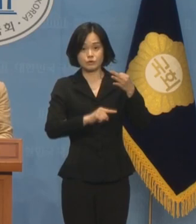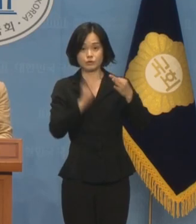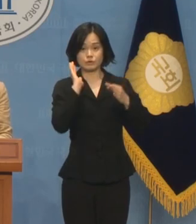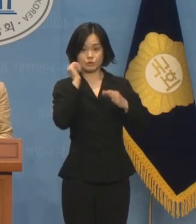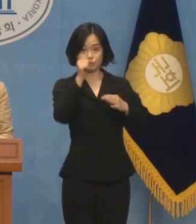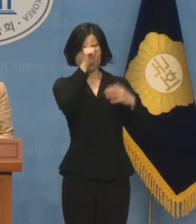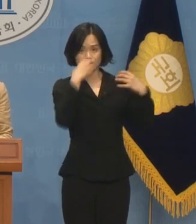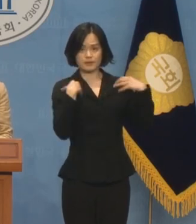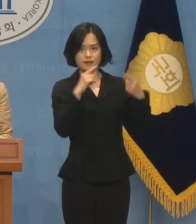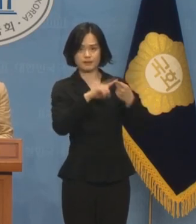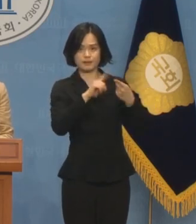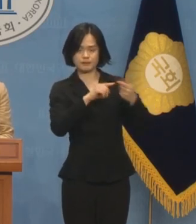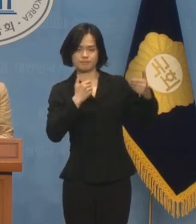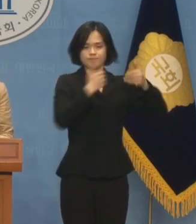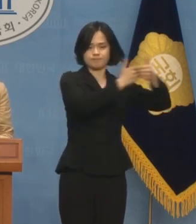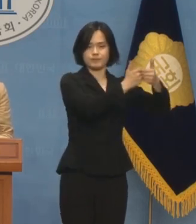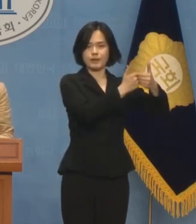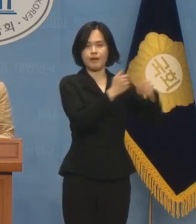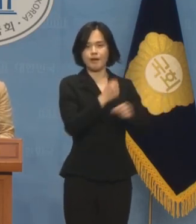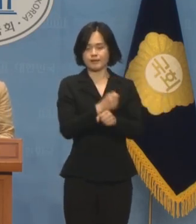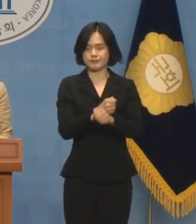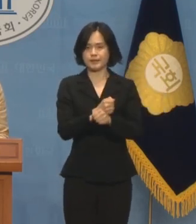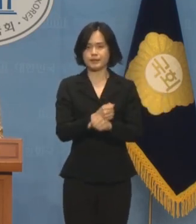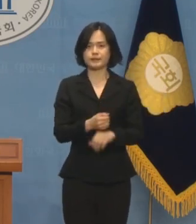단호 맞서 나가겠습니다